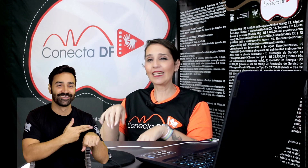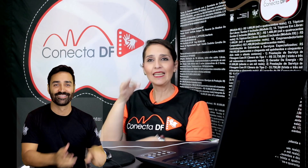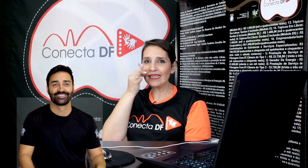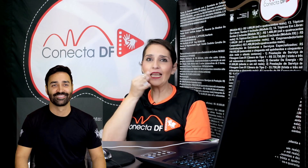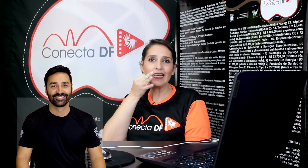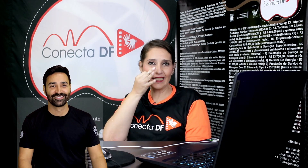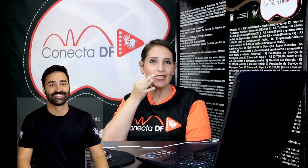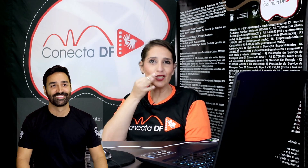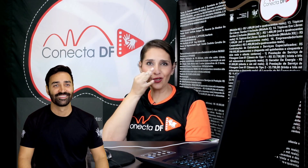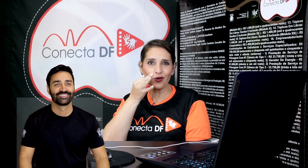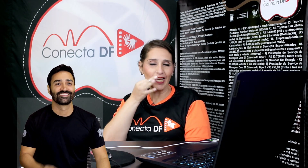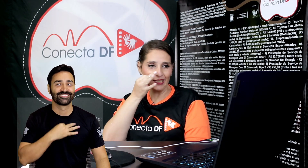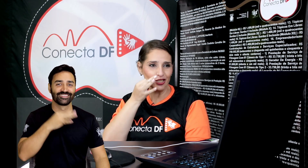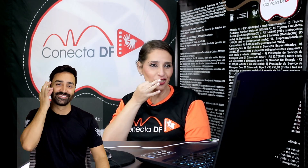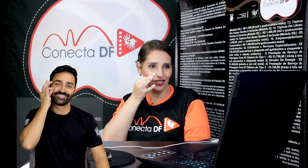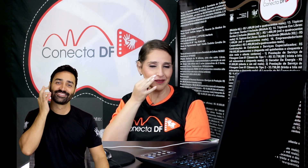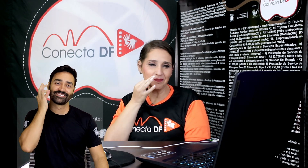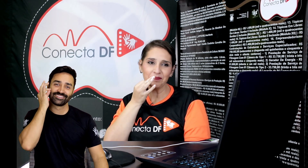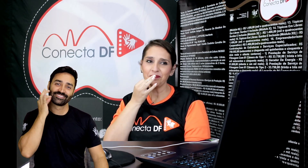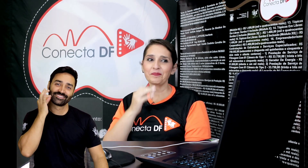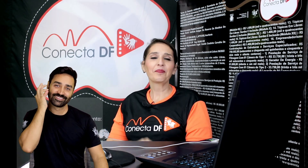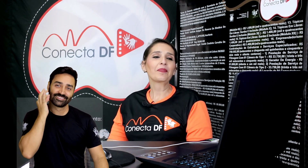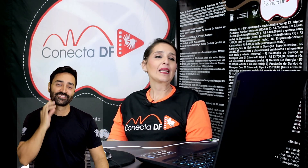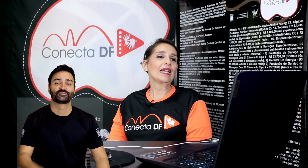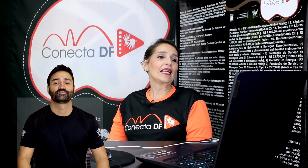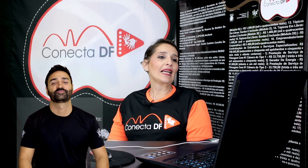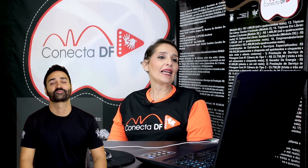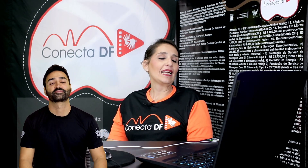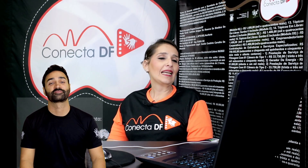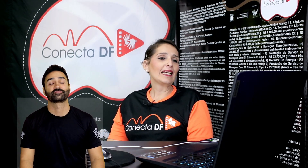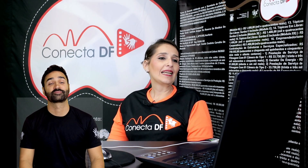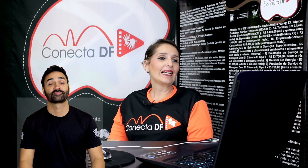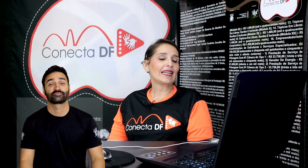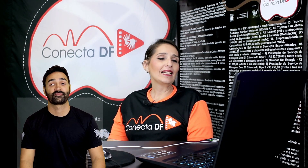Chocolate. Aqui tem esse aqui, chocolate.